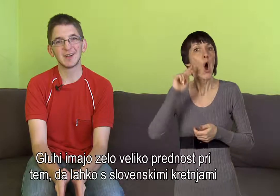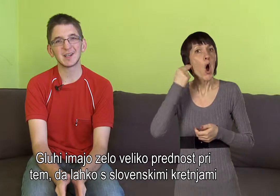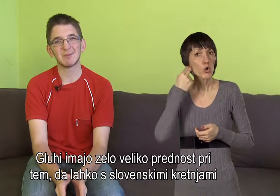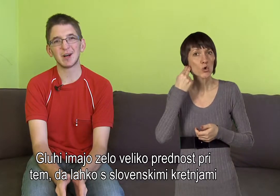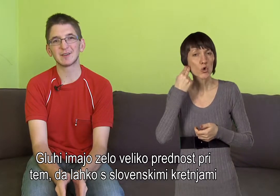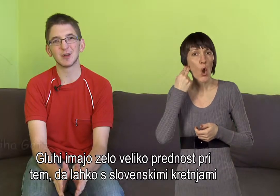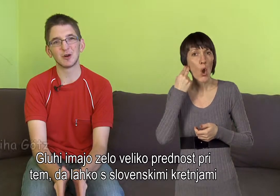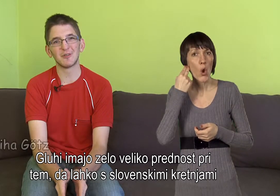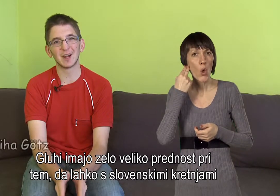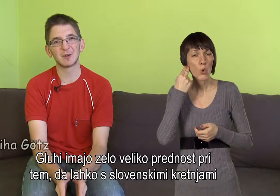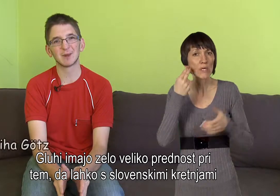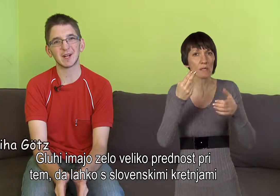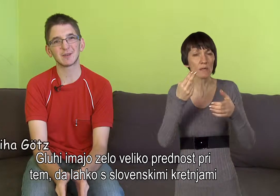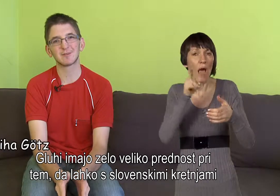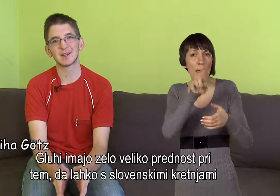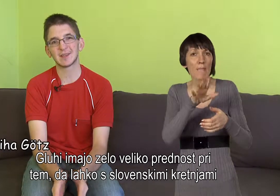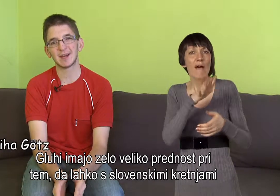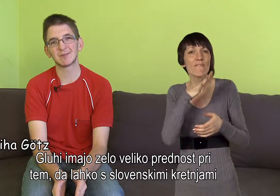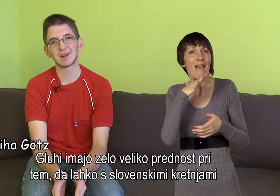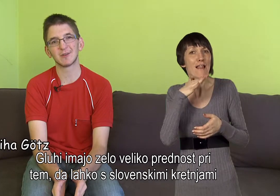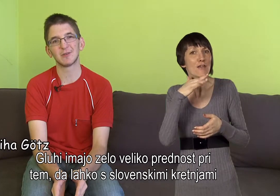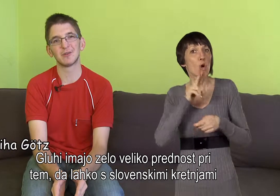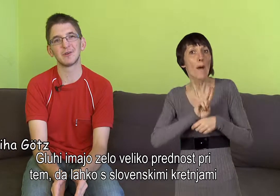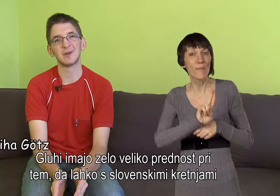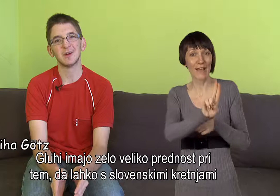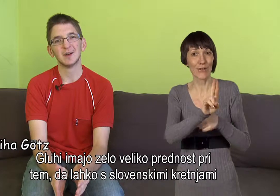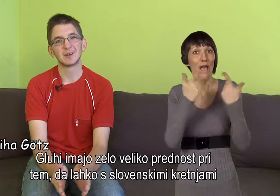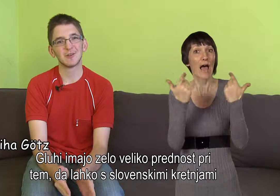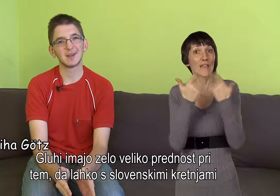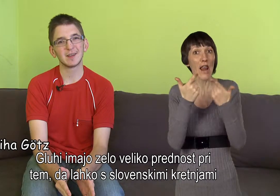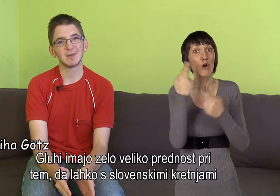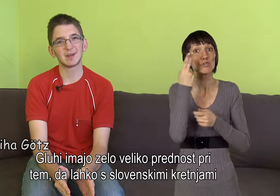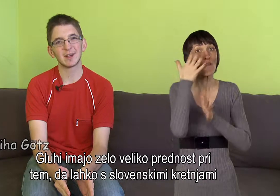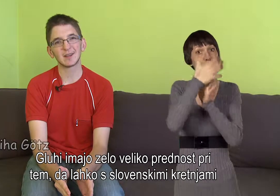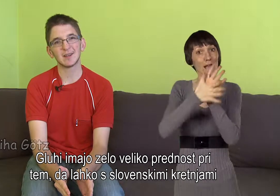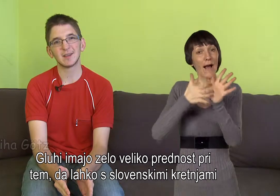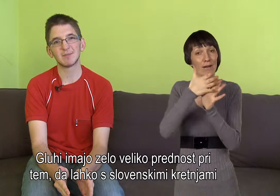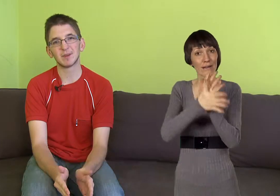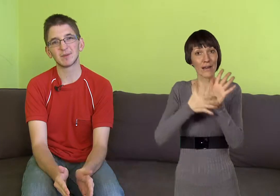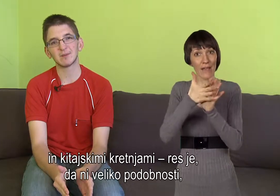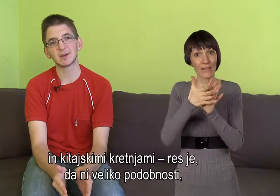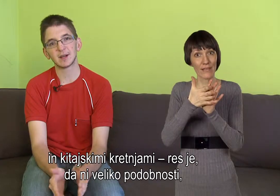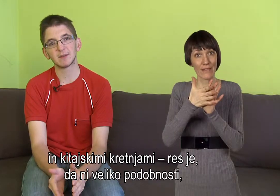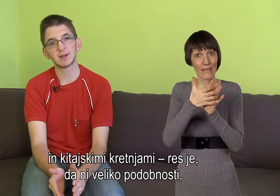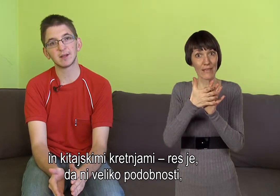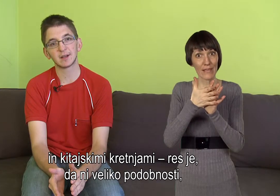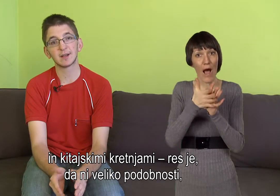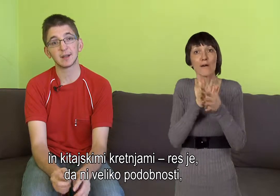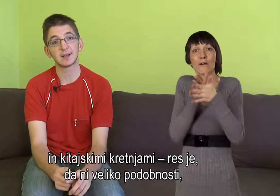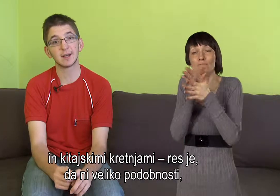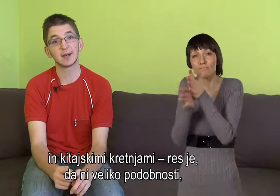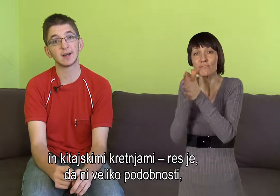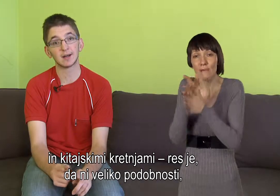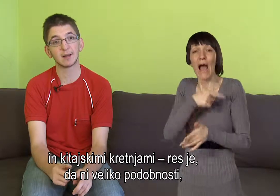Gluhi svet imajo zelo veliko prednost pri tem, da lahko slovenskimi kretnji, pa naprimer kitajskimi